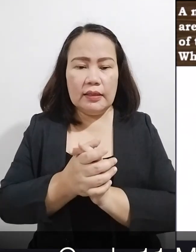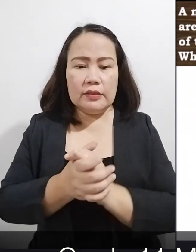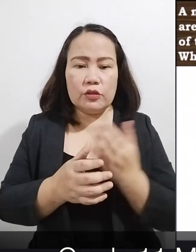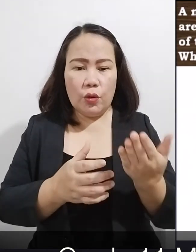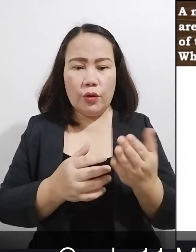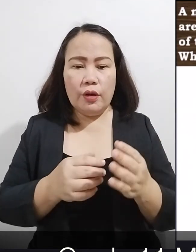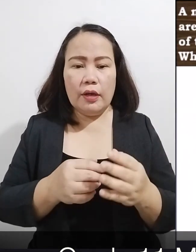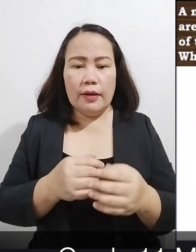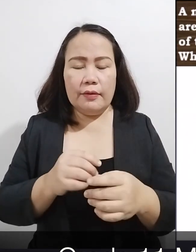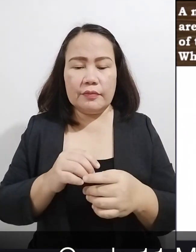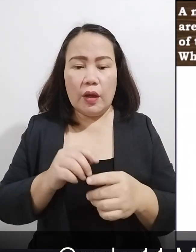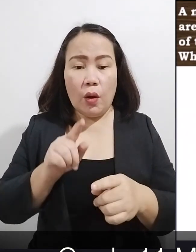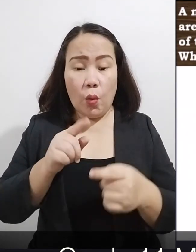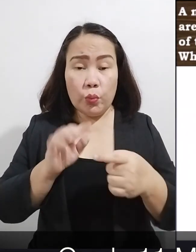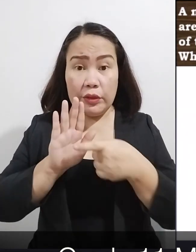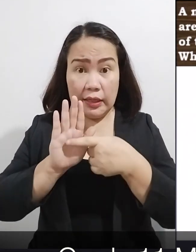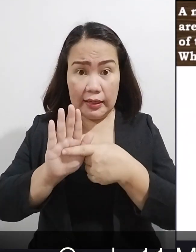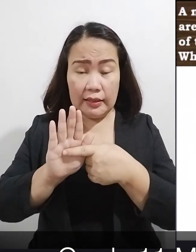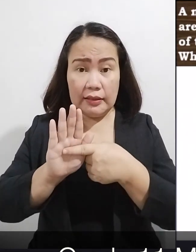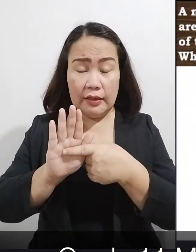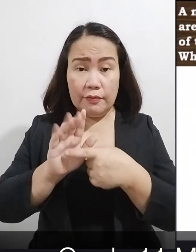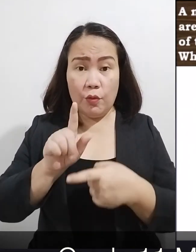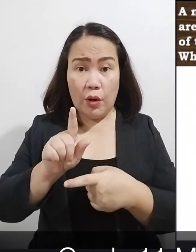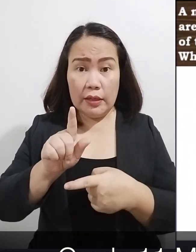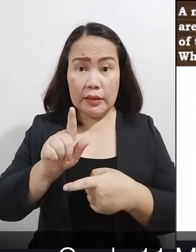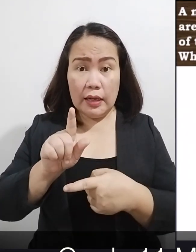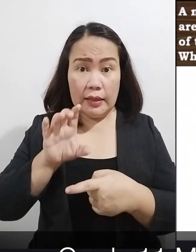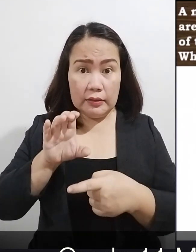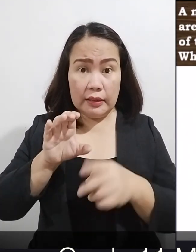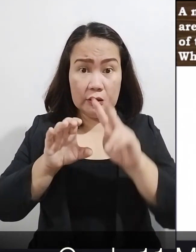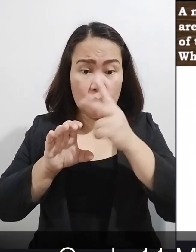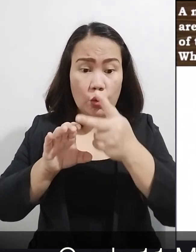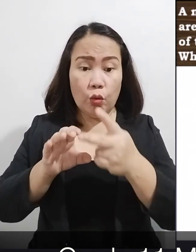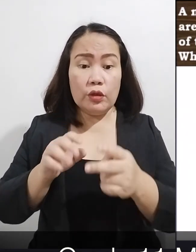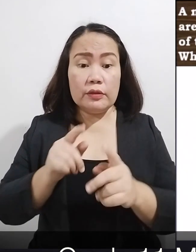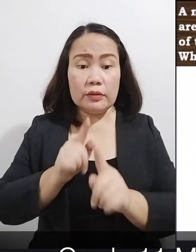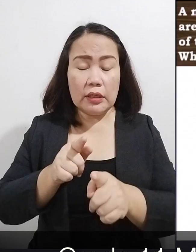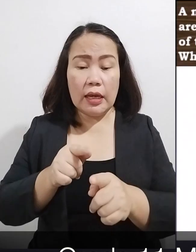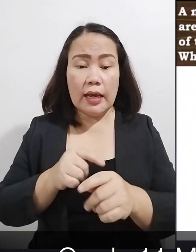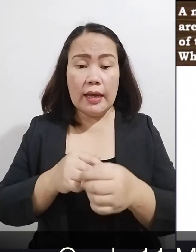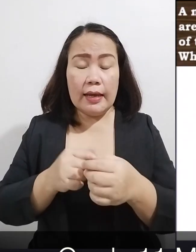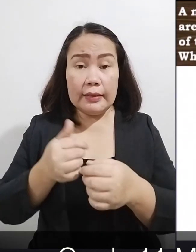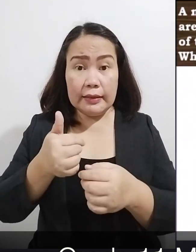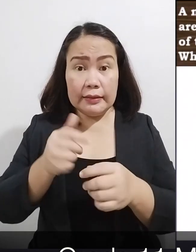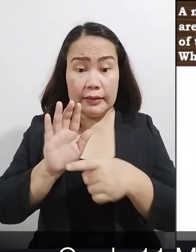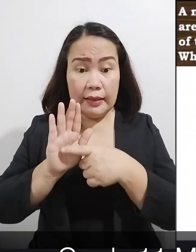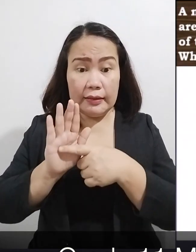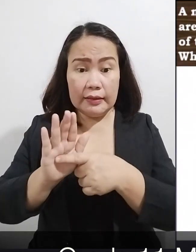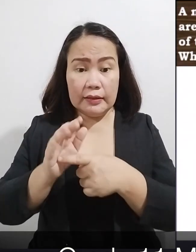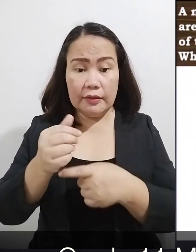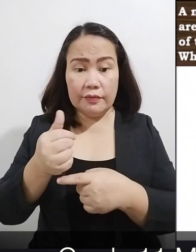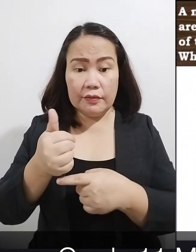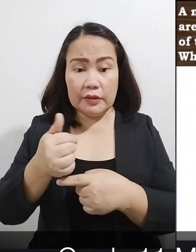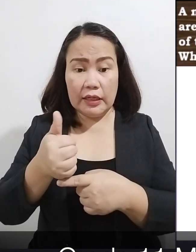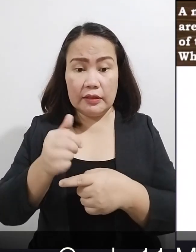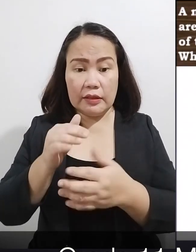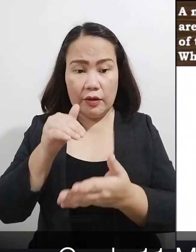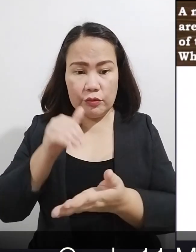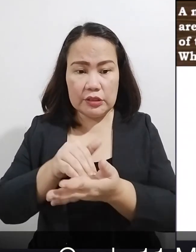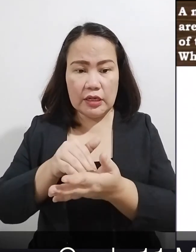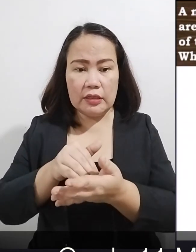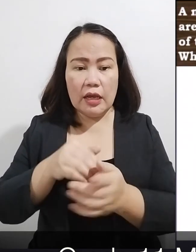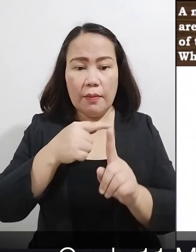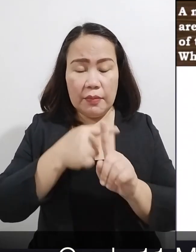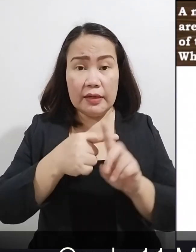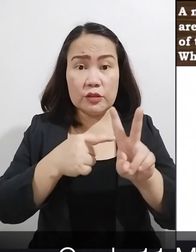negative 10,000 plus 20,000. So, A of 100, or yung area, that is equal